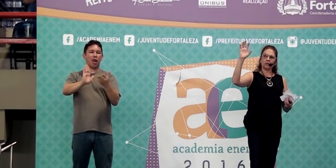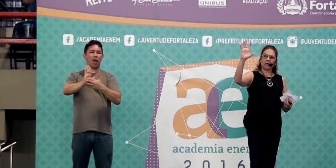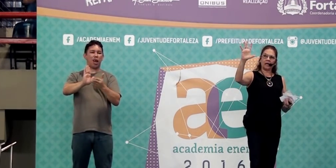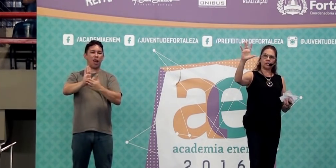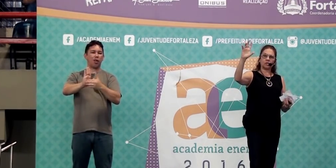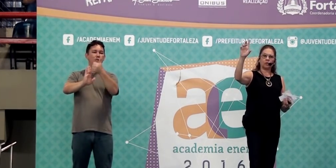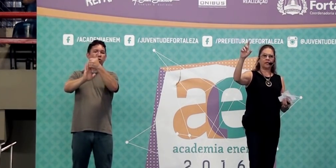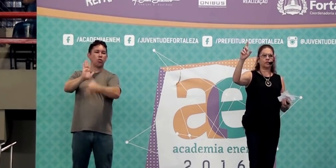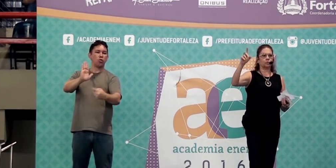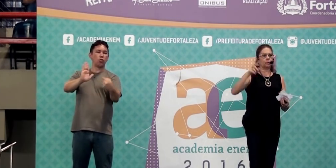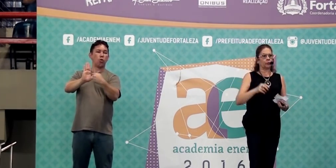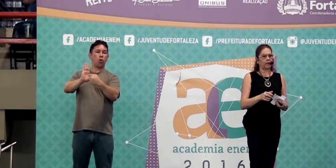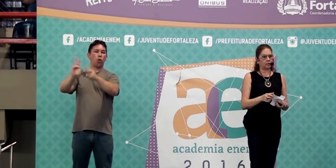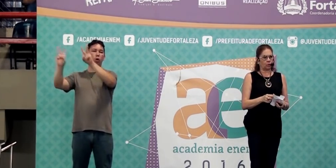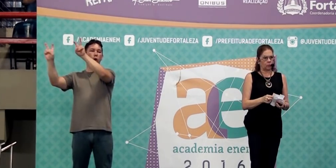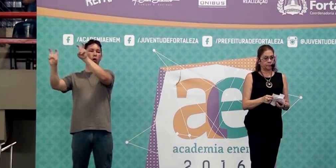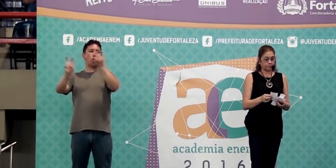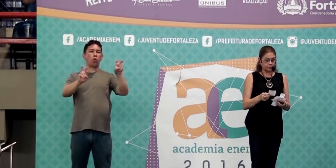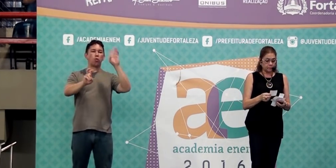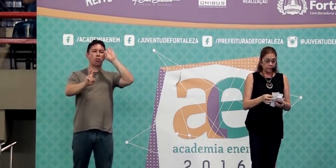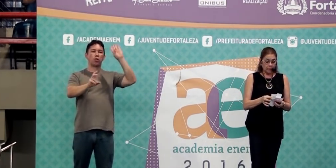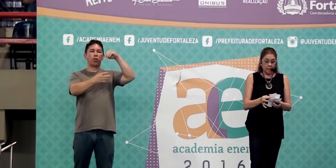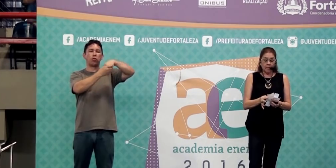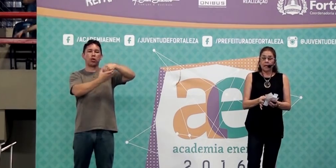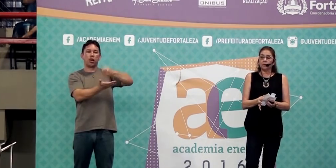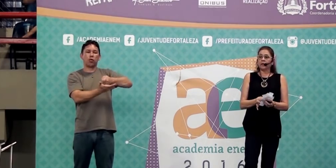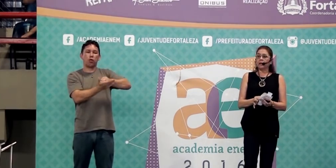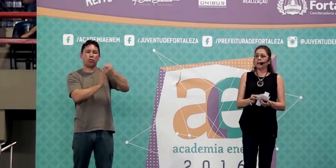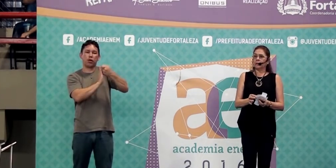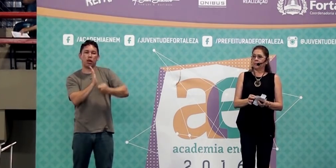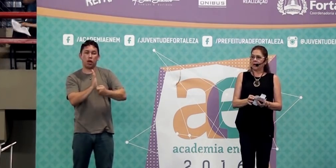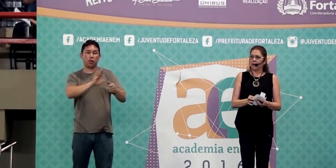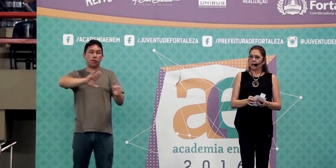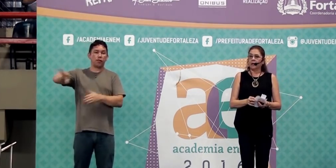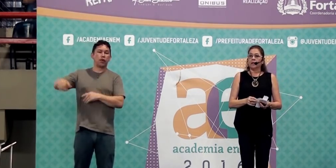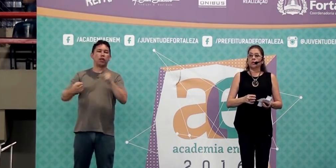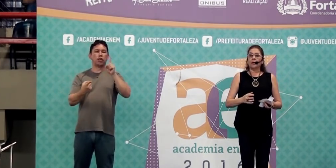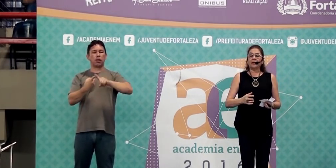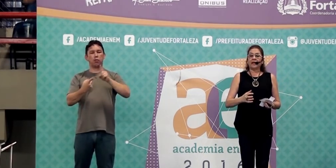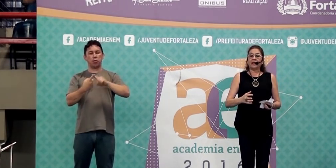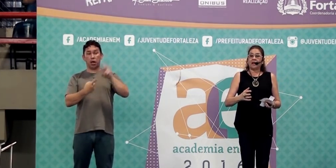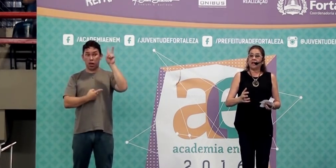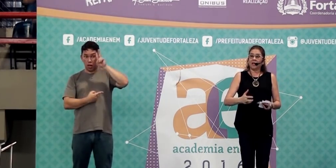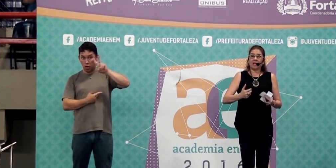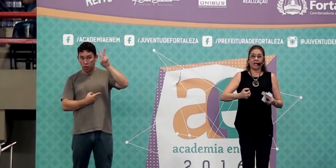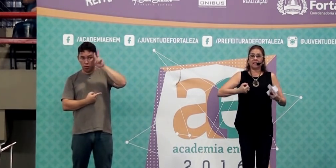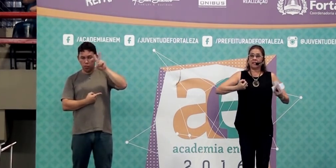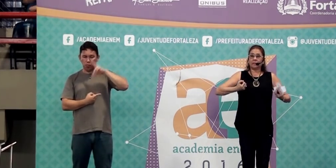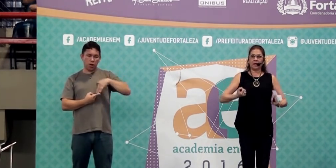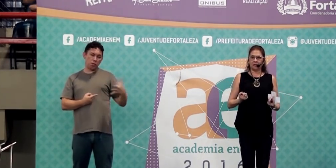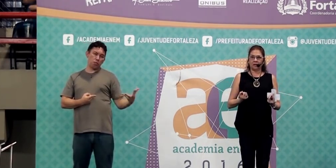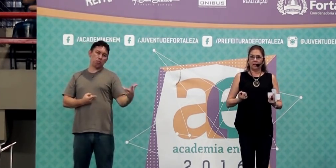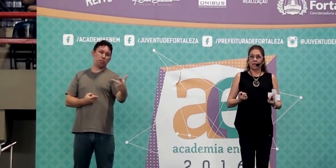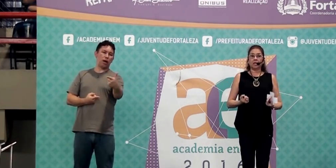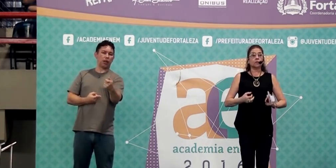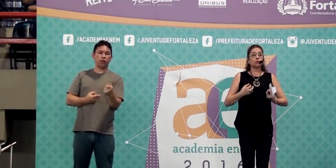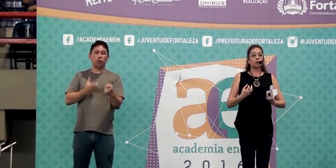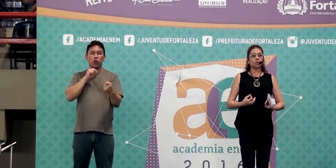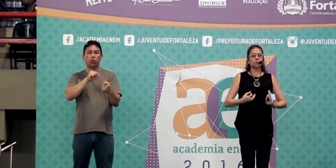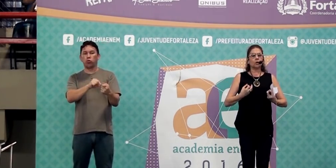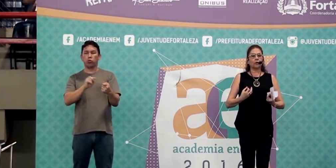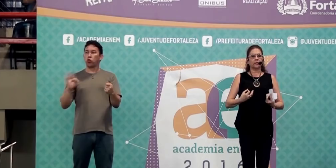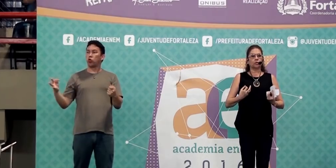a abordagem do assunto para o leitor. Eu queria lembrar que uma maneira riquíssima